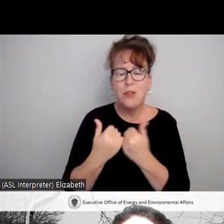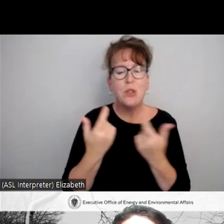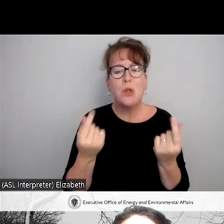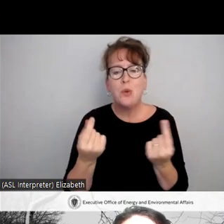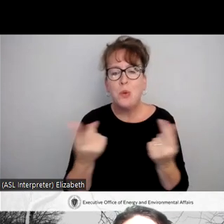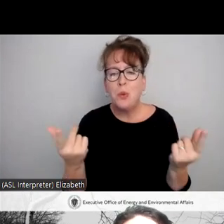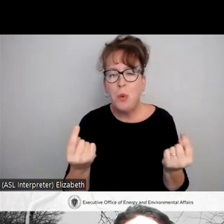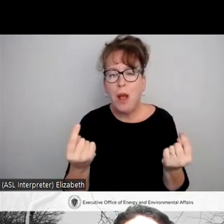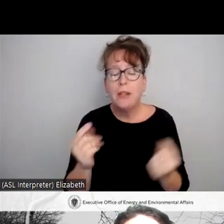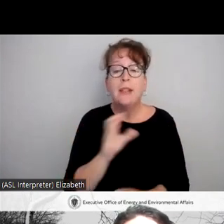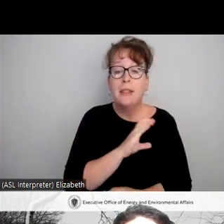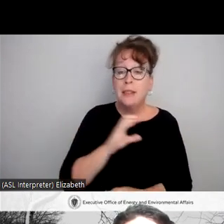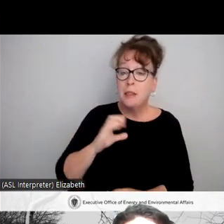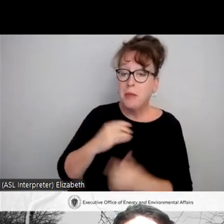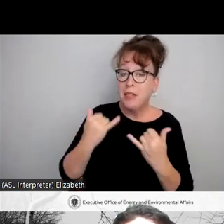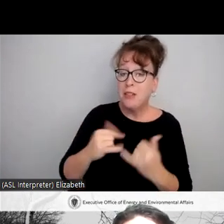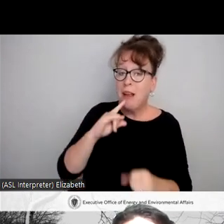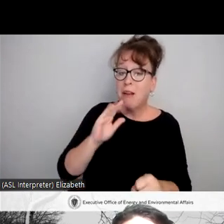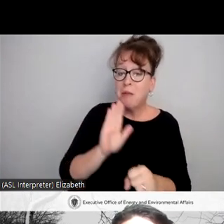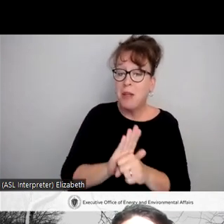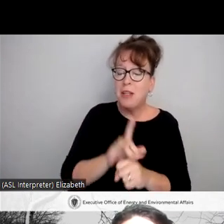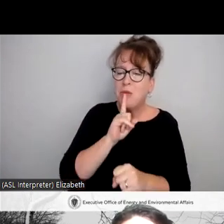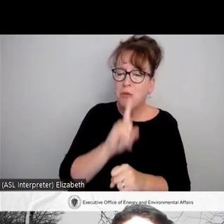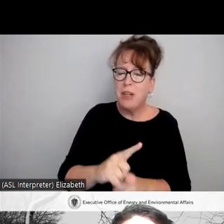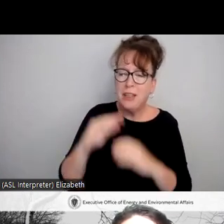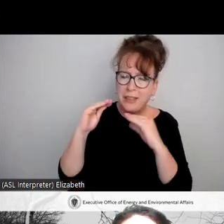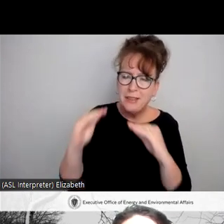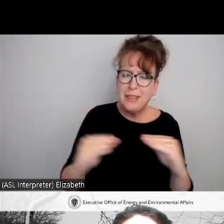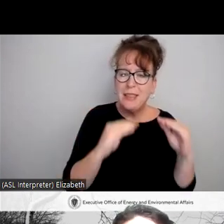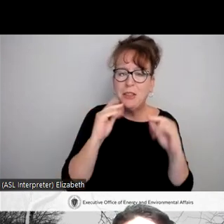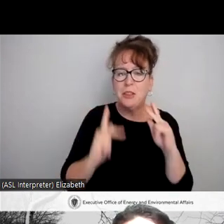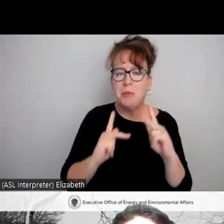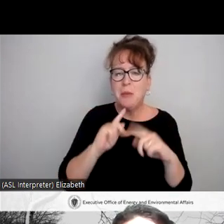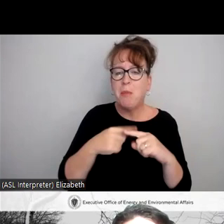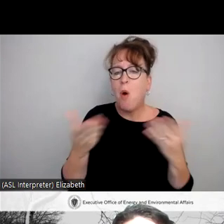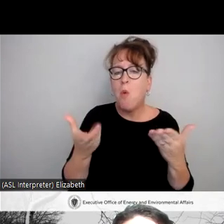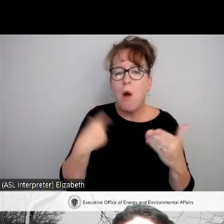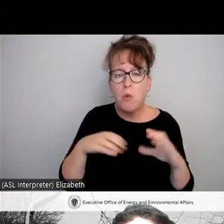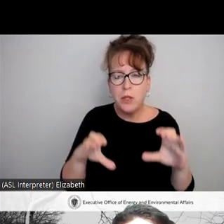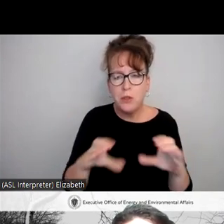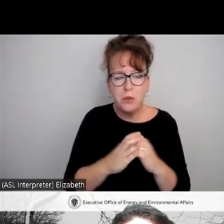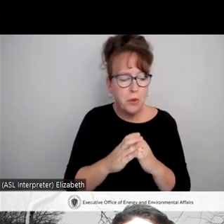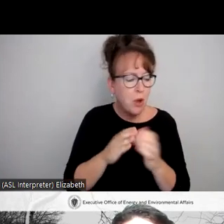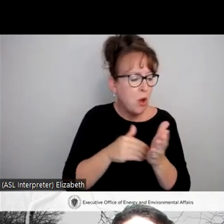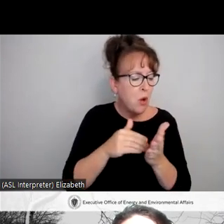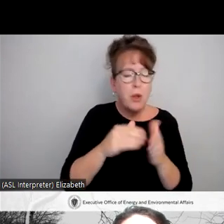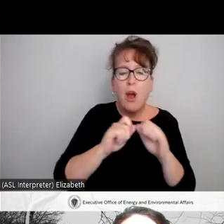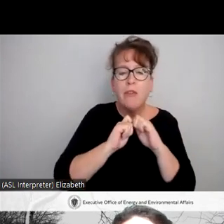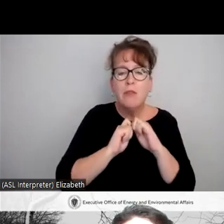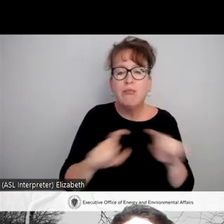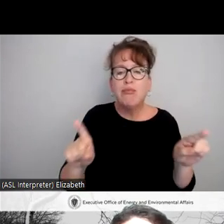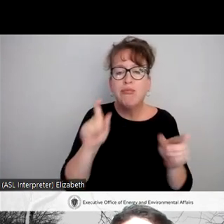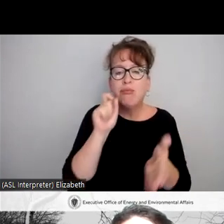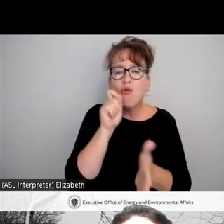tenemos mucho personal la eh comisión Está tratando de que